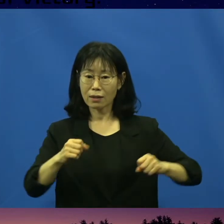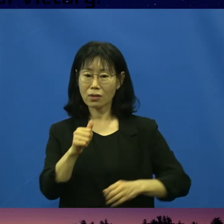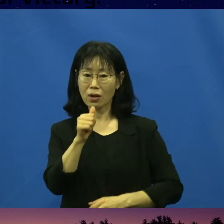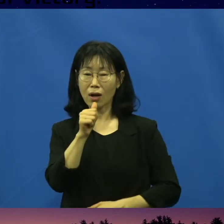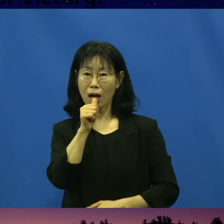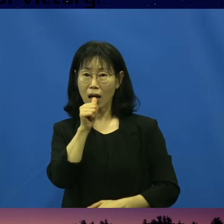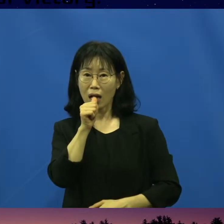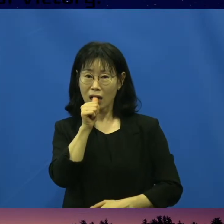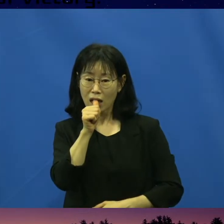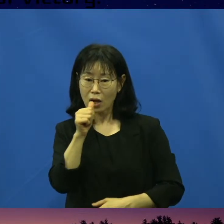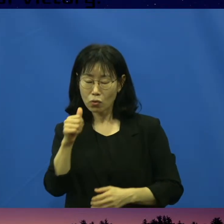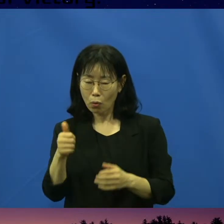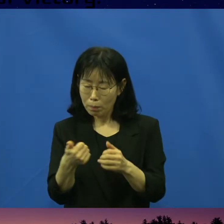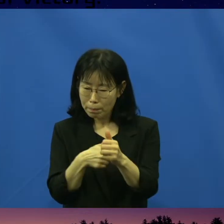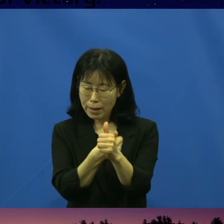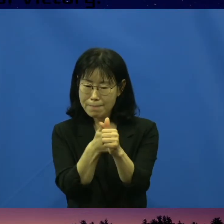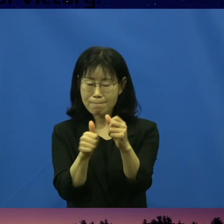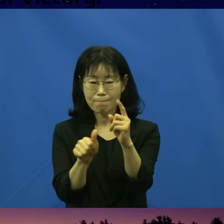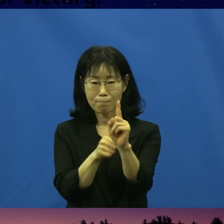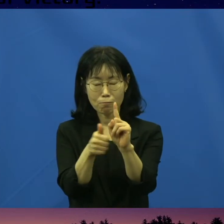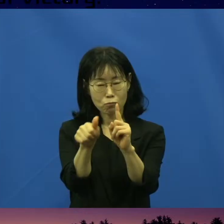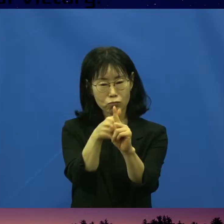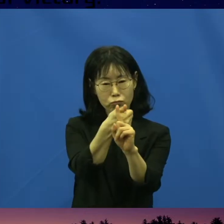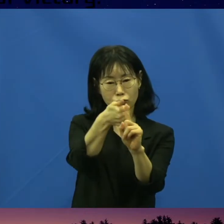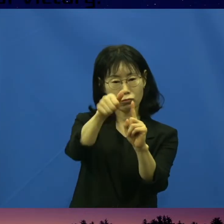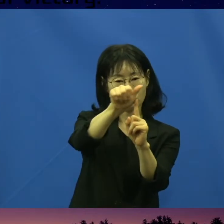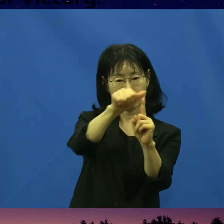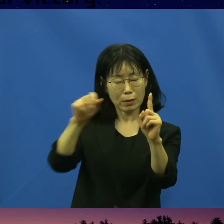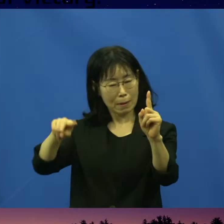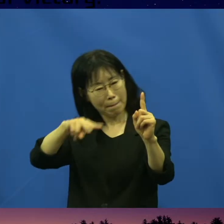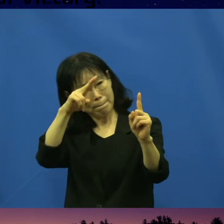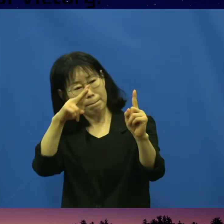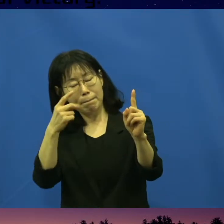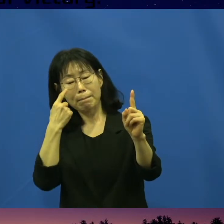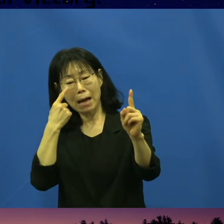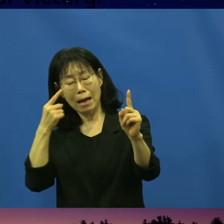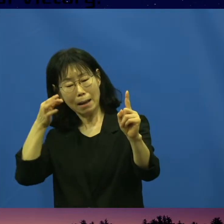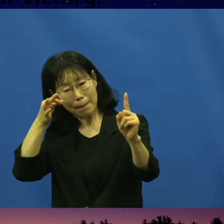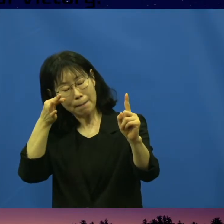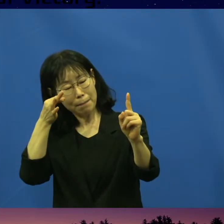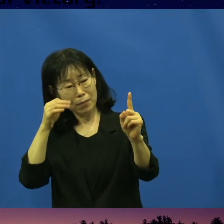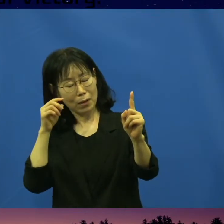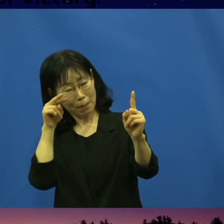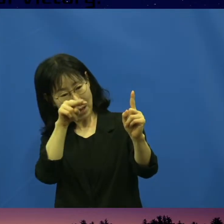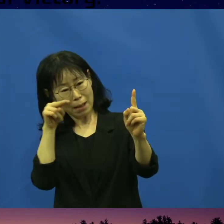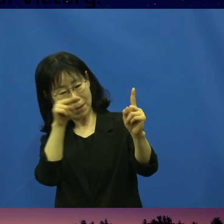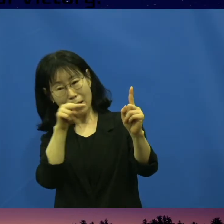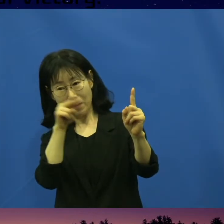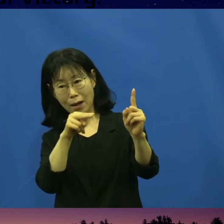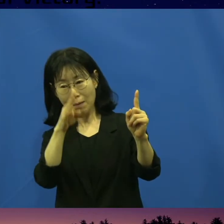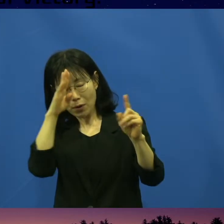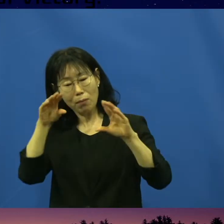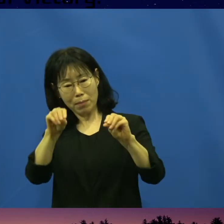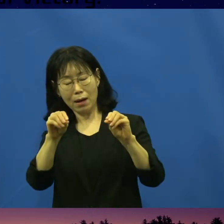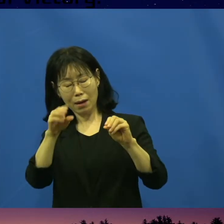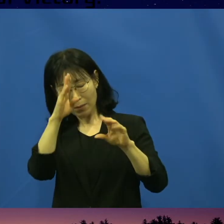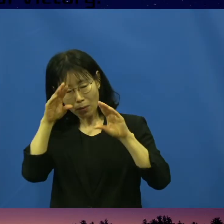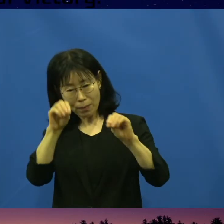그랬잖아요. 장대에 노뱀을 보라. 보면 납니다. 주 예수를 믿으라. 그리하면 너와 내 집이 구원을